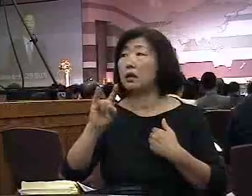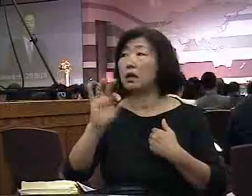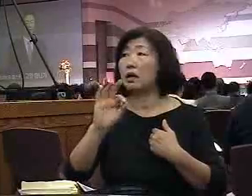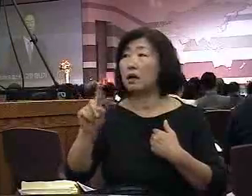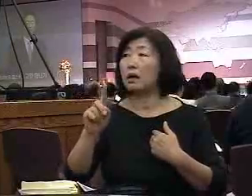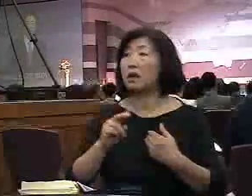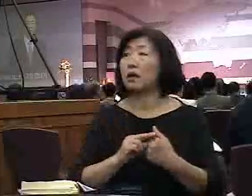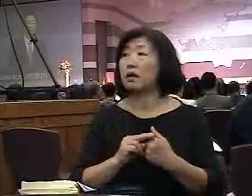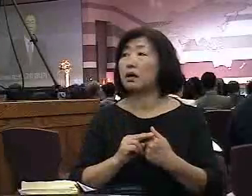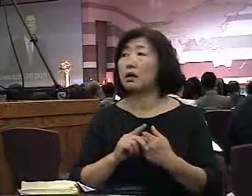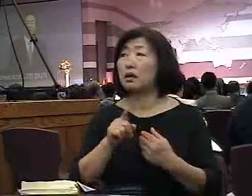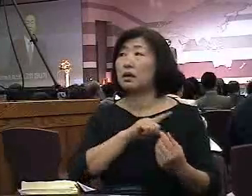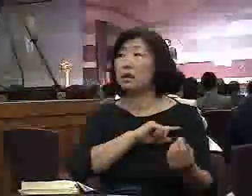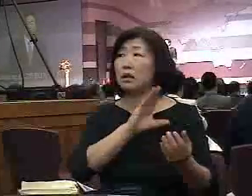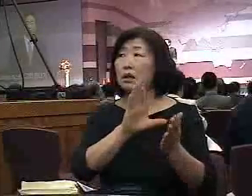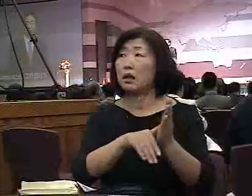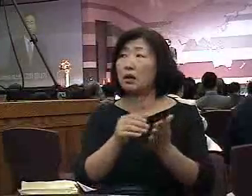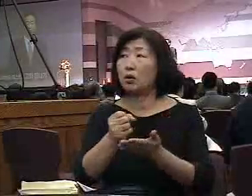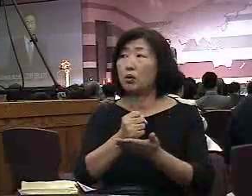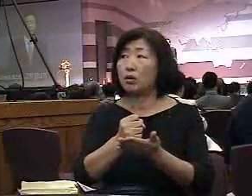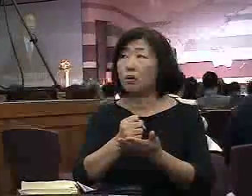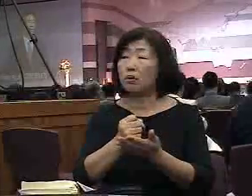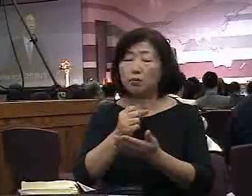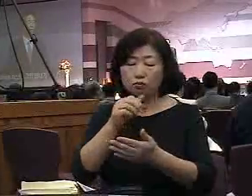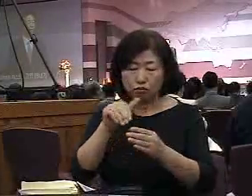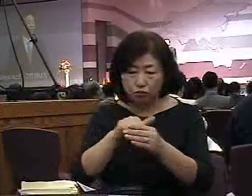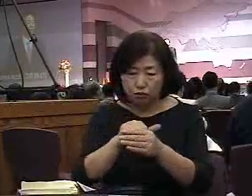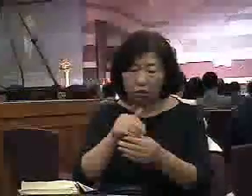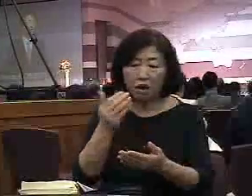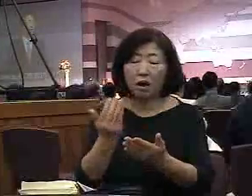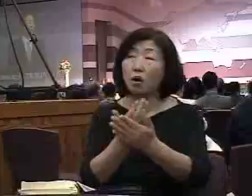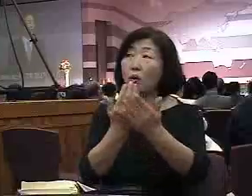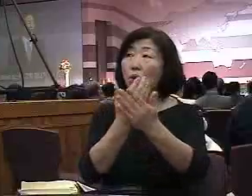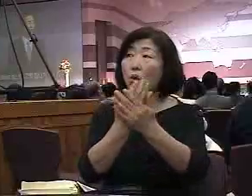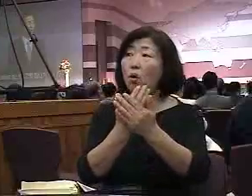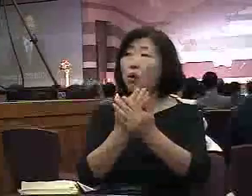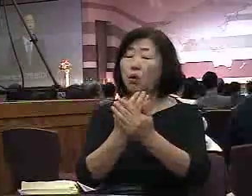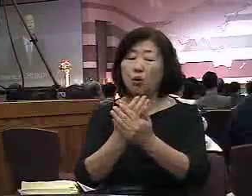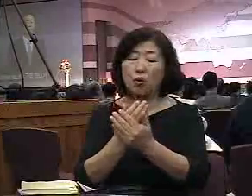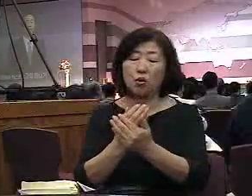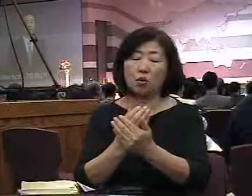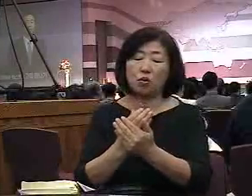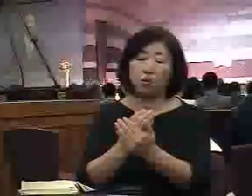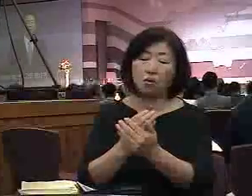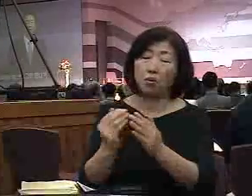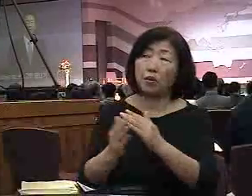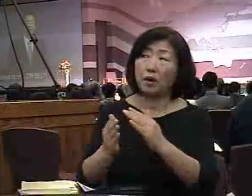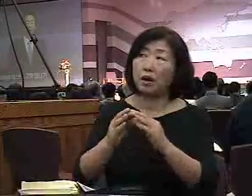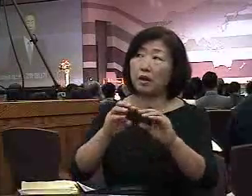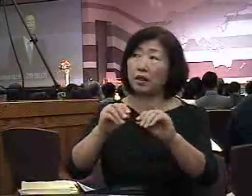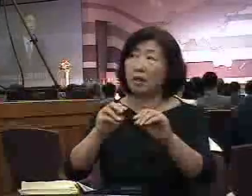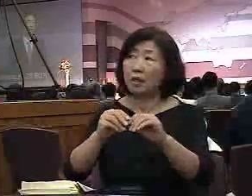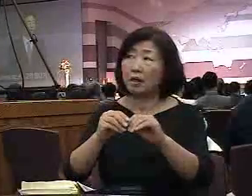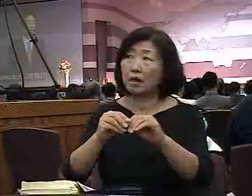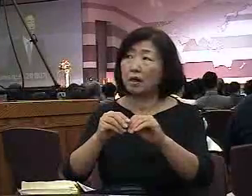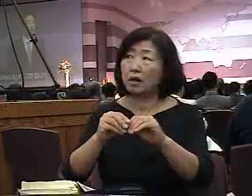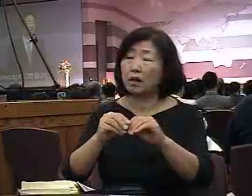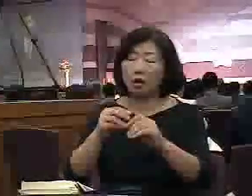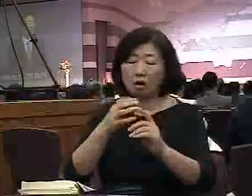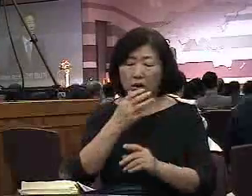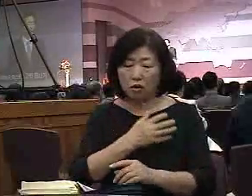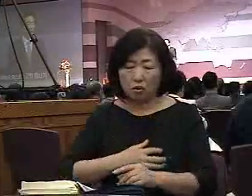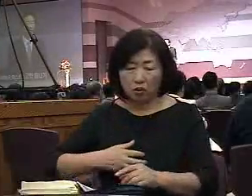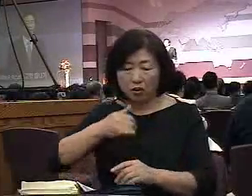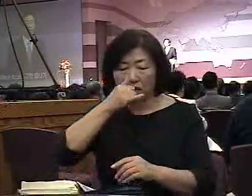당시에 가장 문명이 발달한 곳입니다. 유프라테스 강과 티그리스 강이 만나는 비옥한 땅이었고요. 그곳에 있으면 걱정할